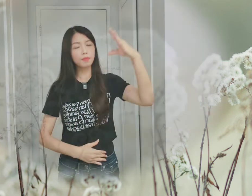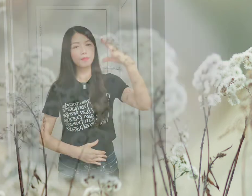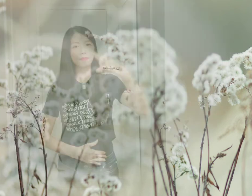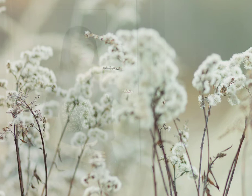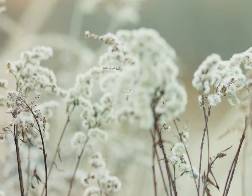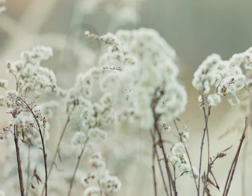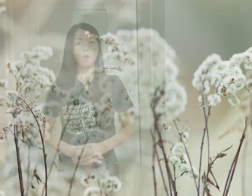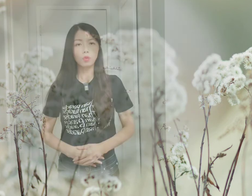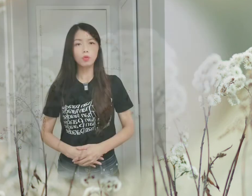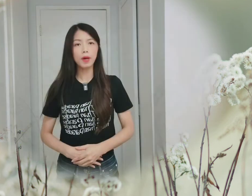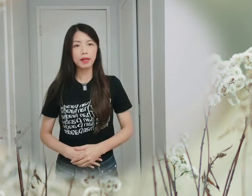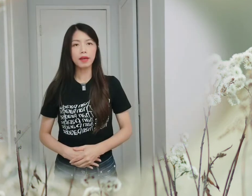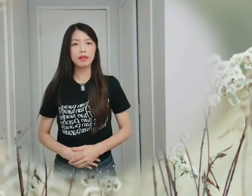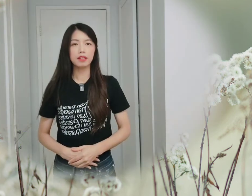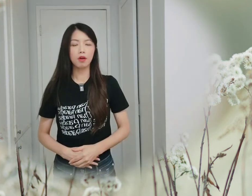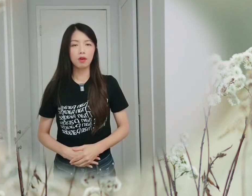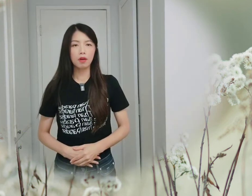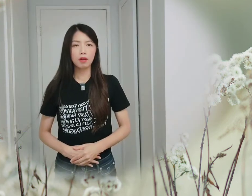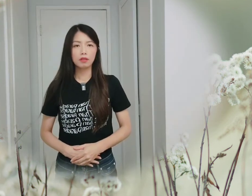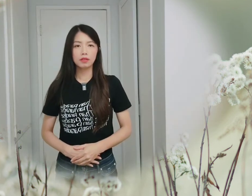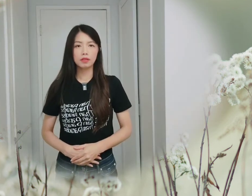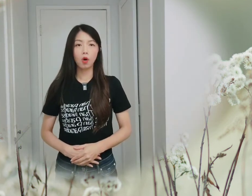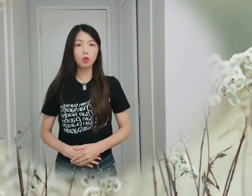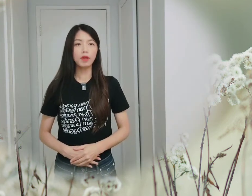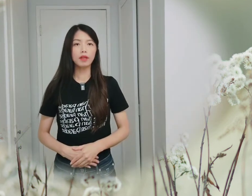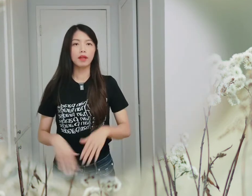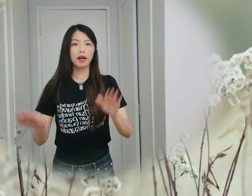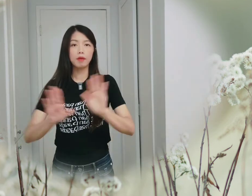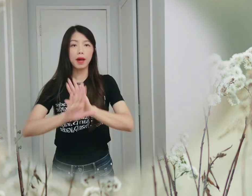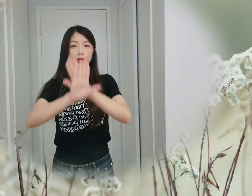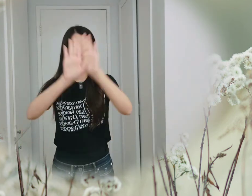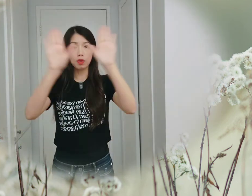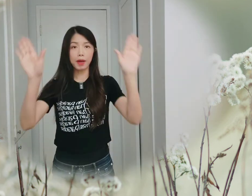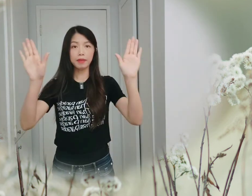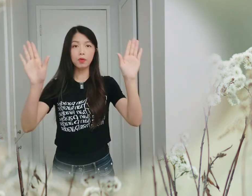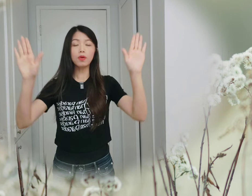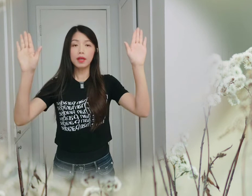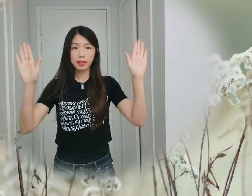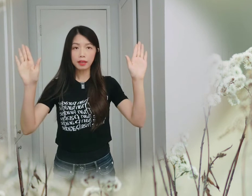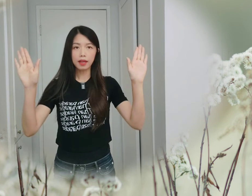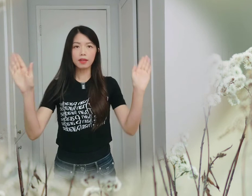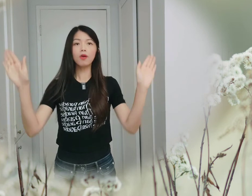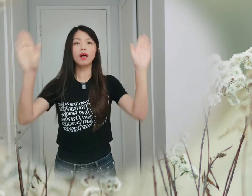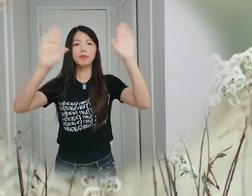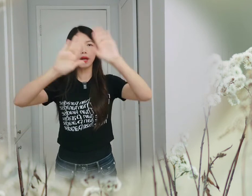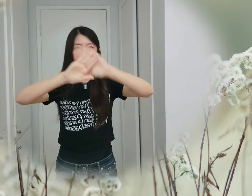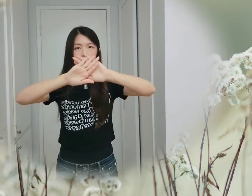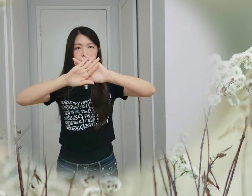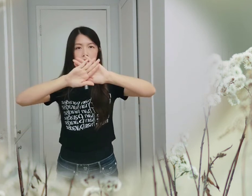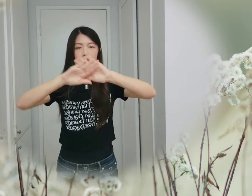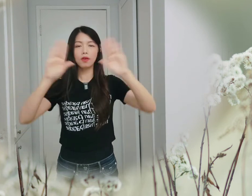빛이 어두움 밝게 하시어. 어둡다는 아까 밝다 수어의 반대로 이 상태에서